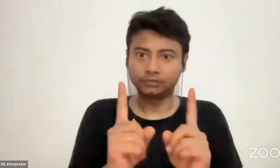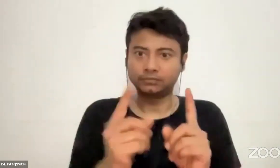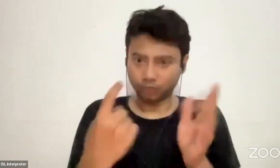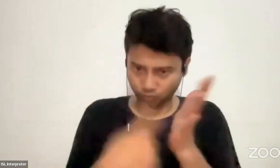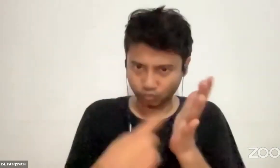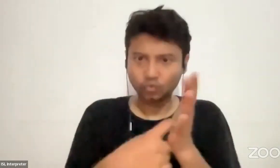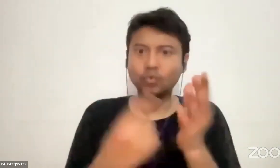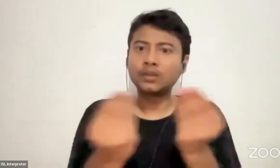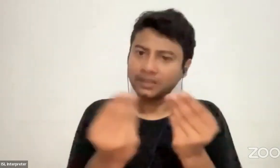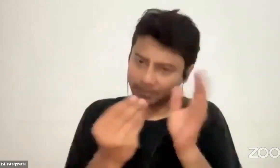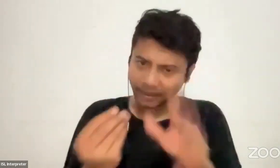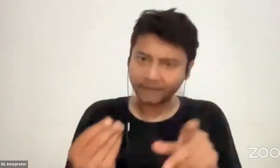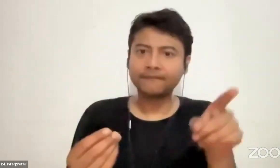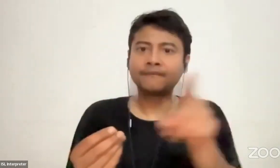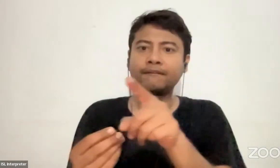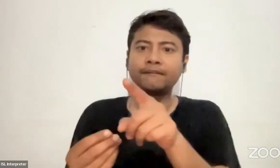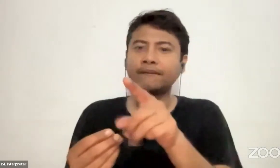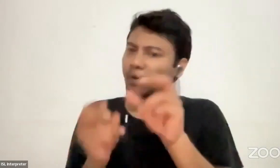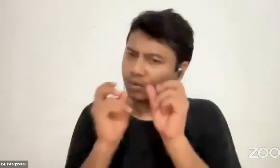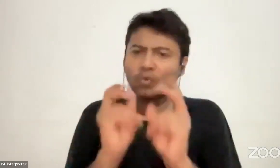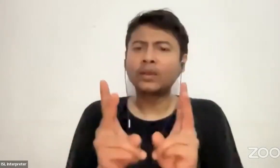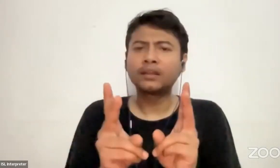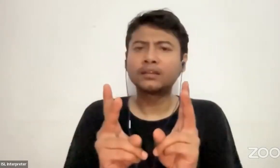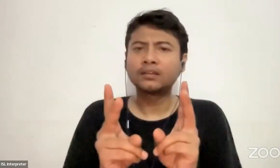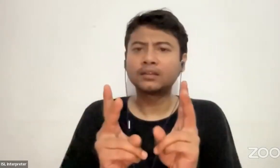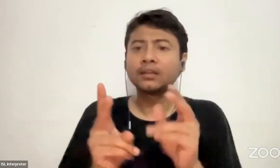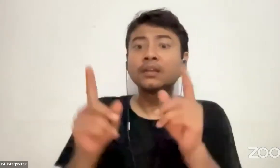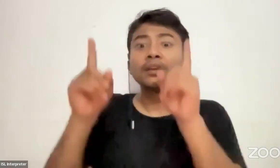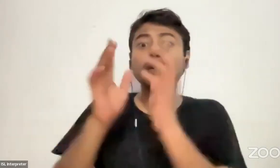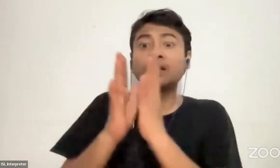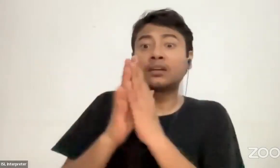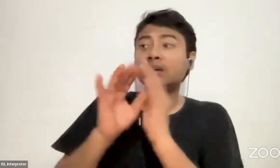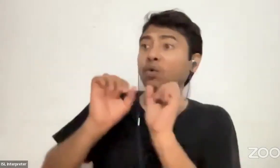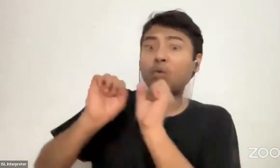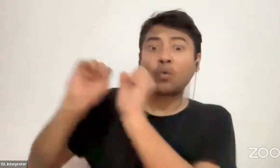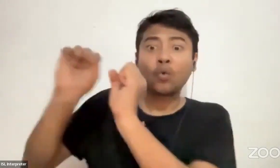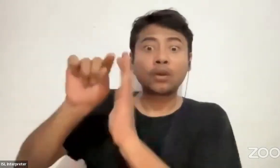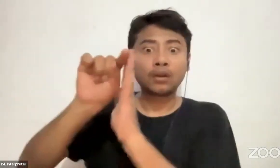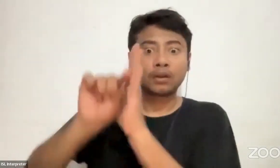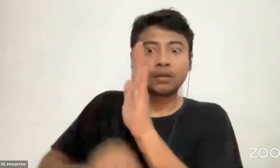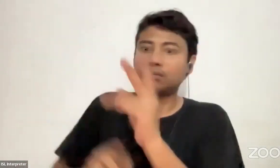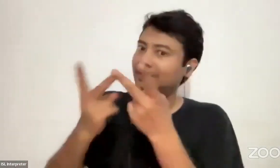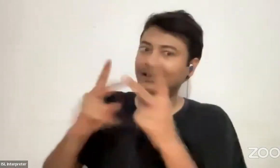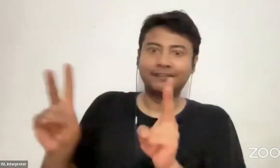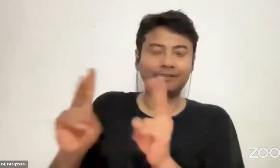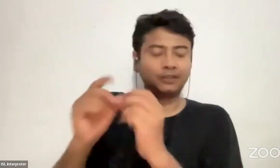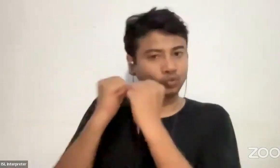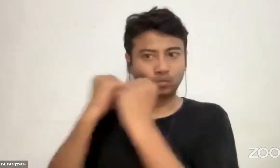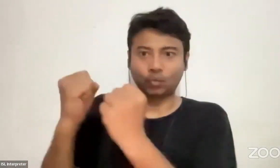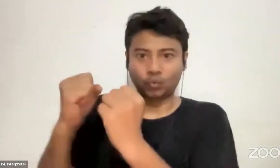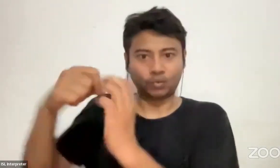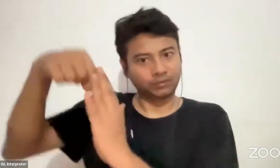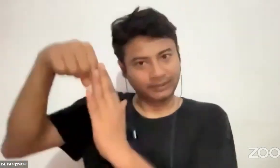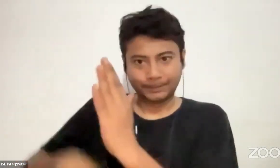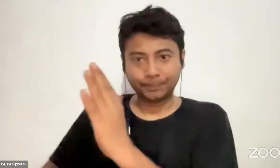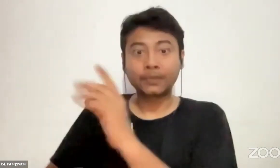होगा कर्मशः वो धीरे धीरे है ना ग्रेजुअली क्या होगा जो है शुद्ध होता जाएगा। यज्ञ